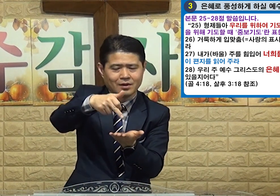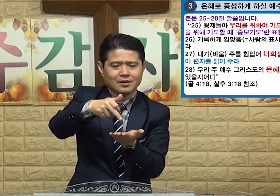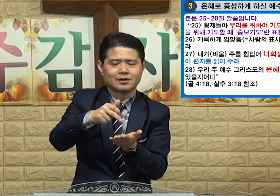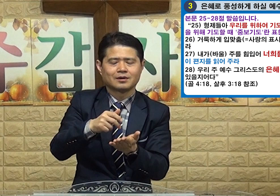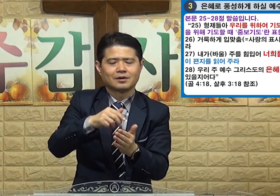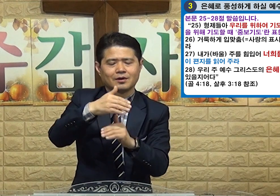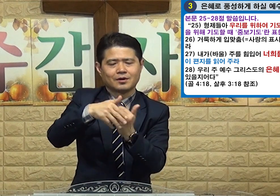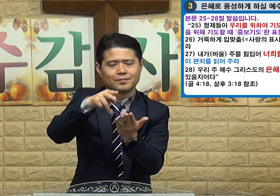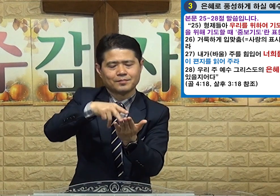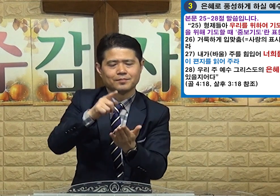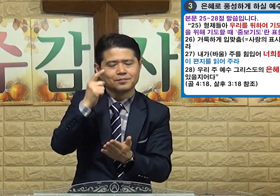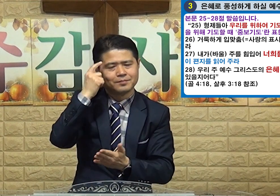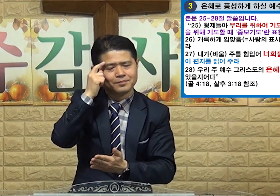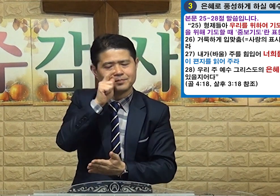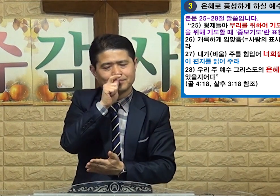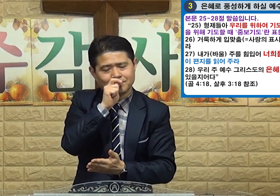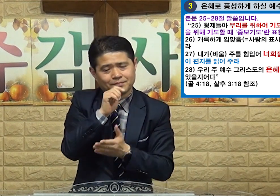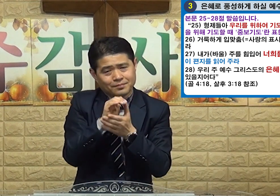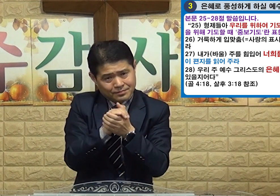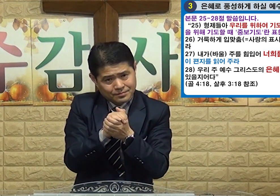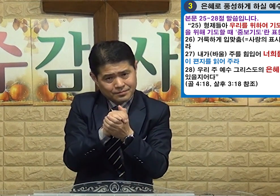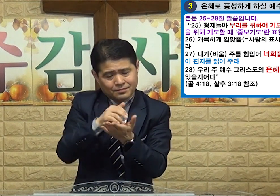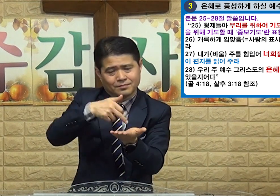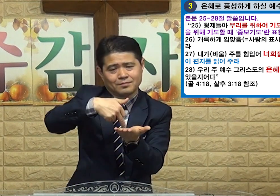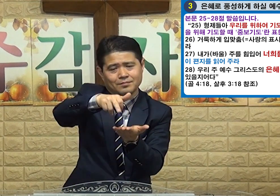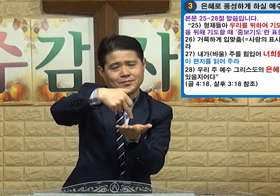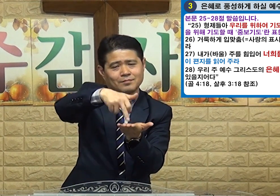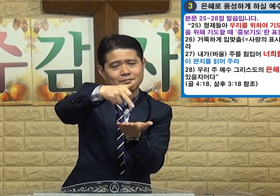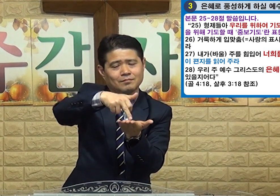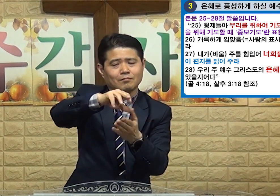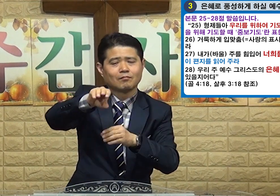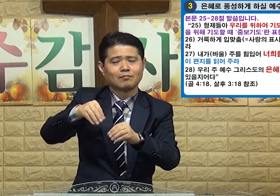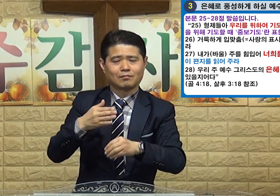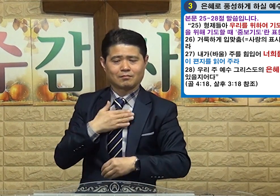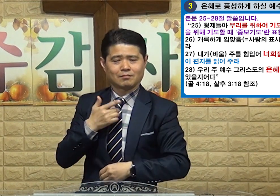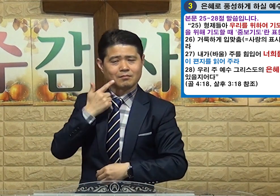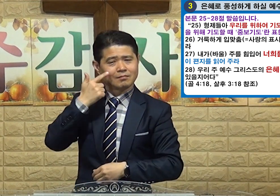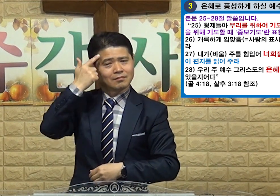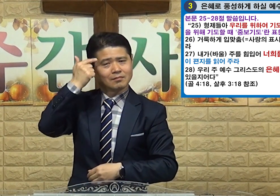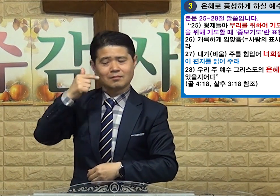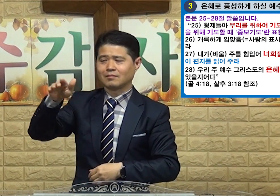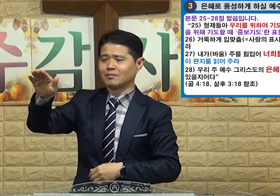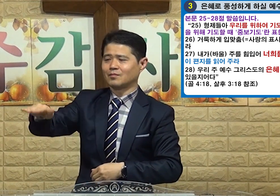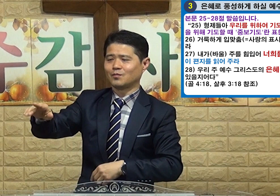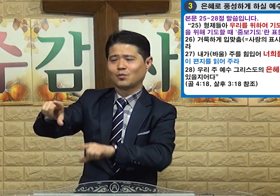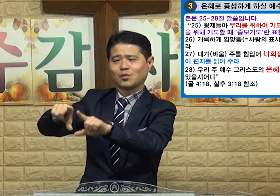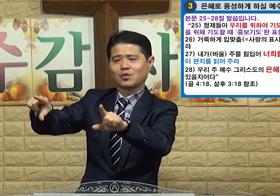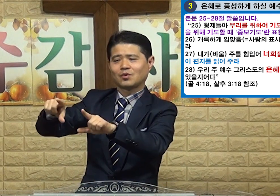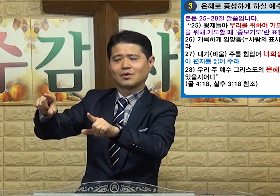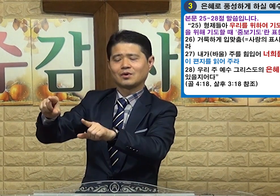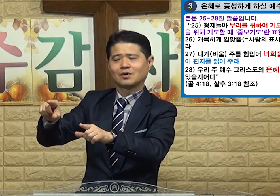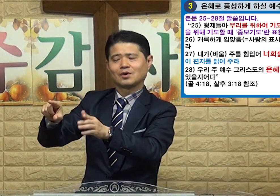매일매일 제가 카톡으로 성경을 보내드리는데 아멘이라고 여러분들이 답하시잖아요. 목사